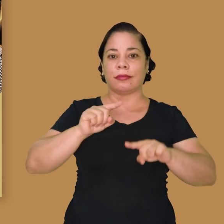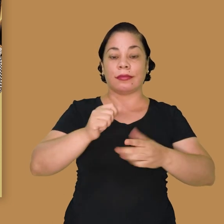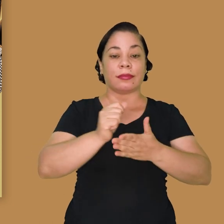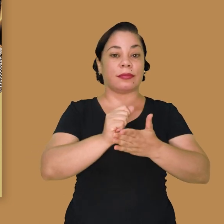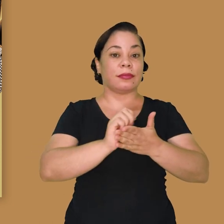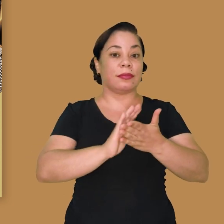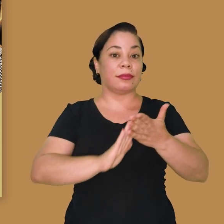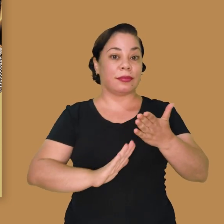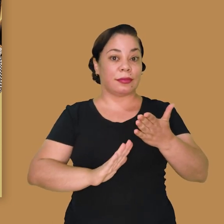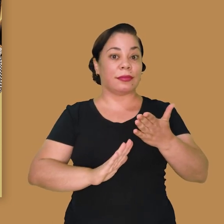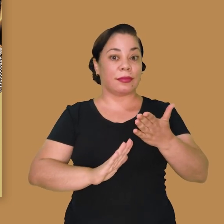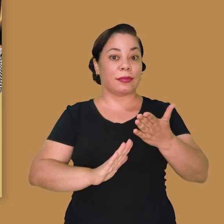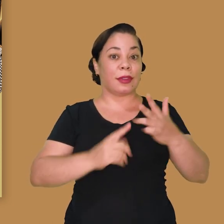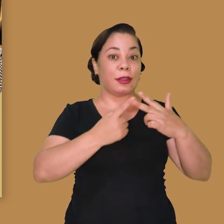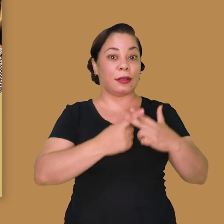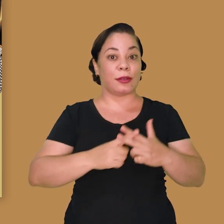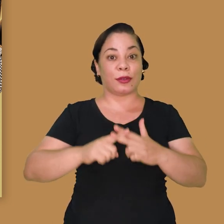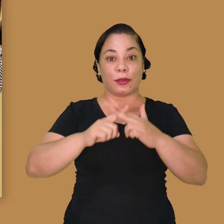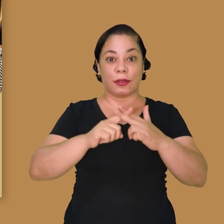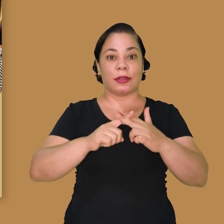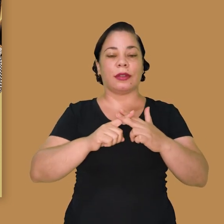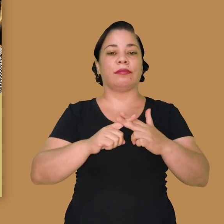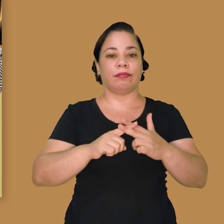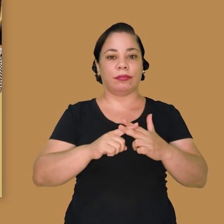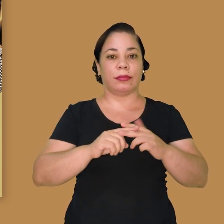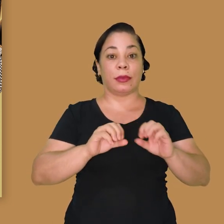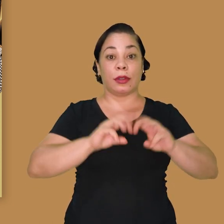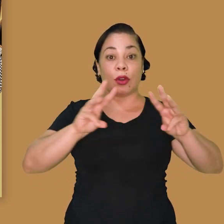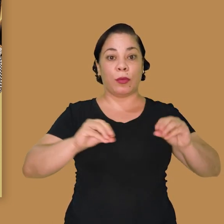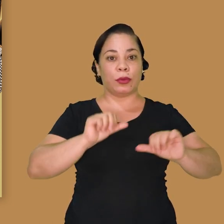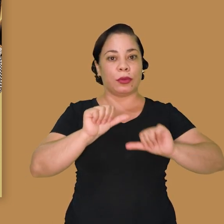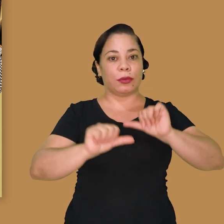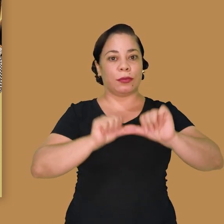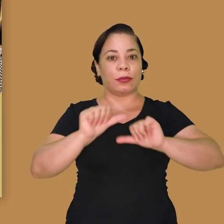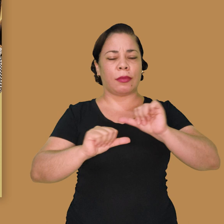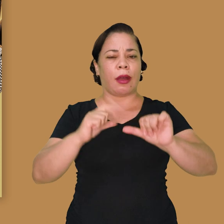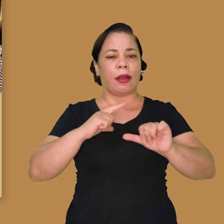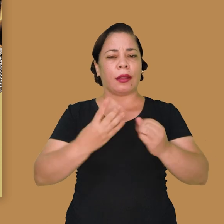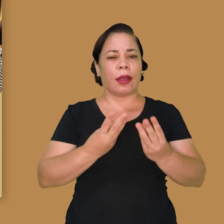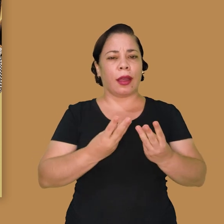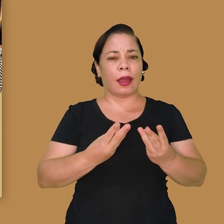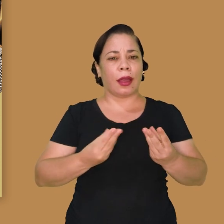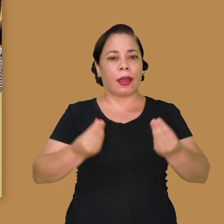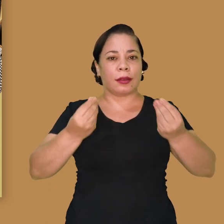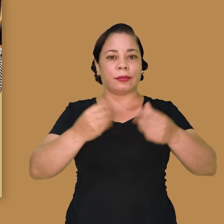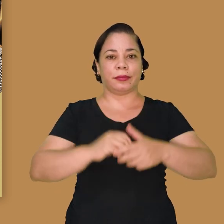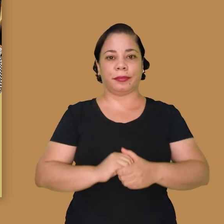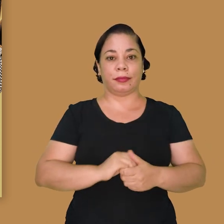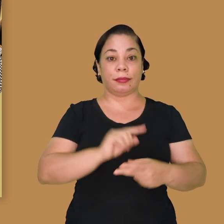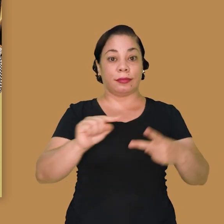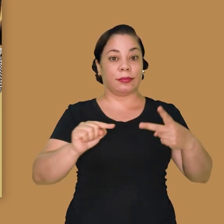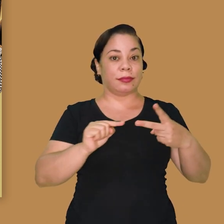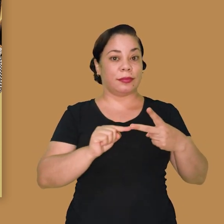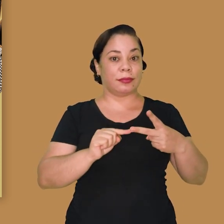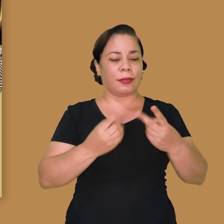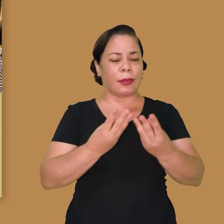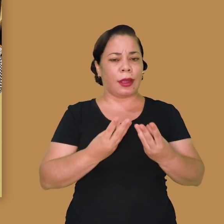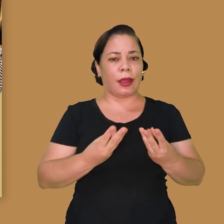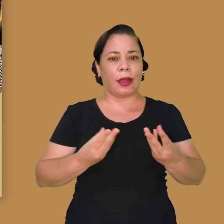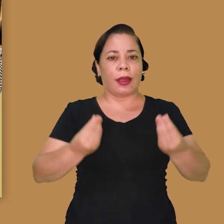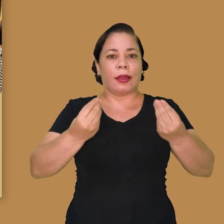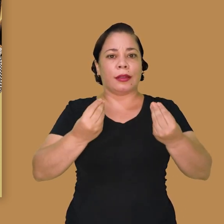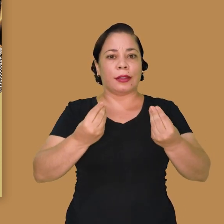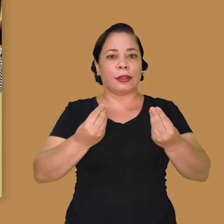recursos atividades e configurações a cada versão ocorre esse aprimoramento segundo